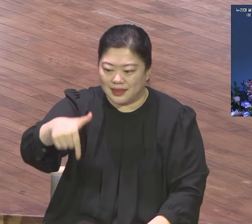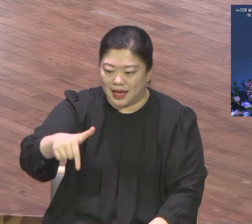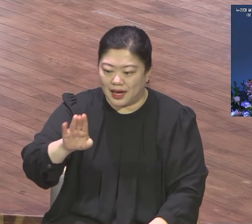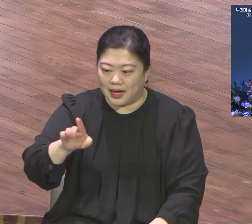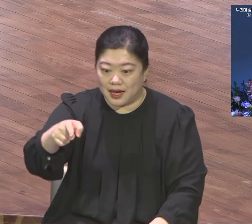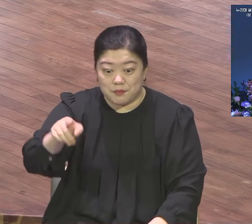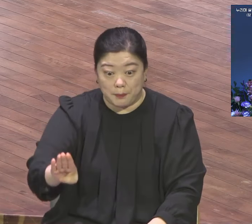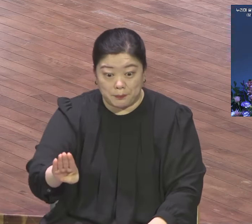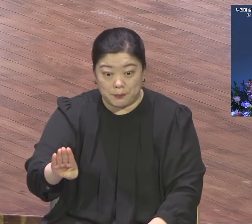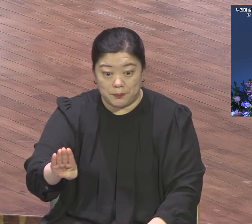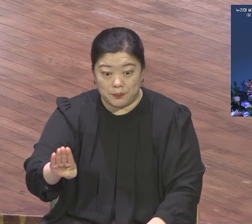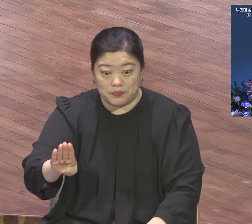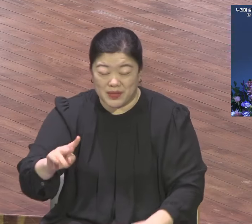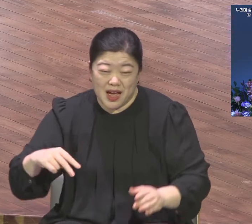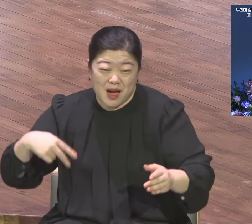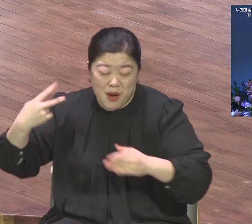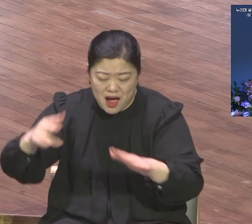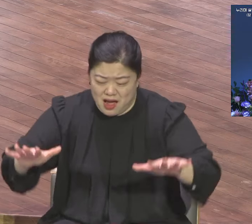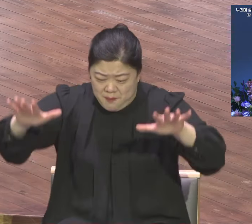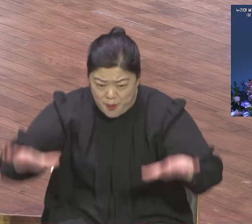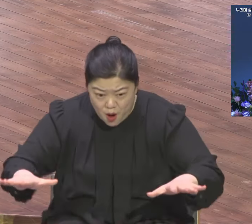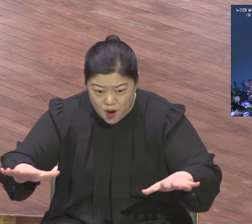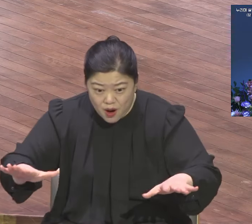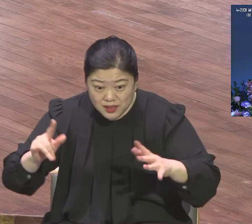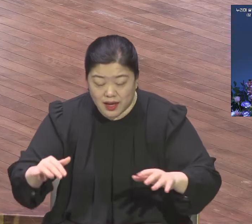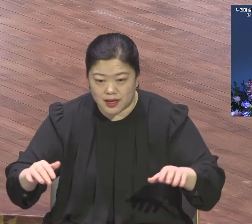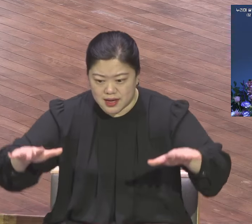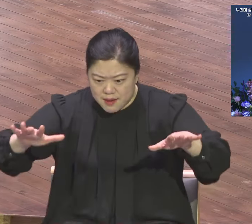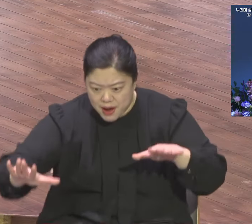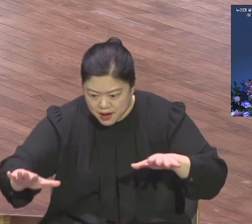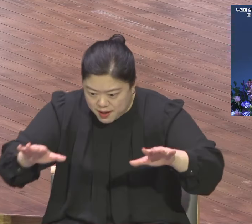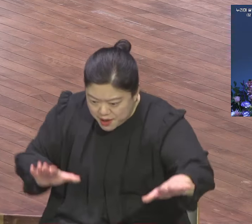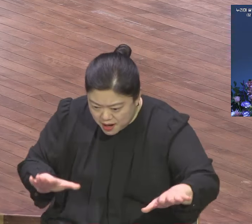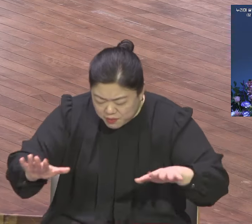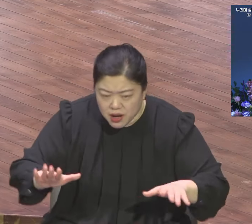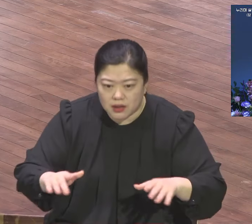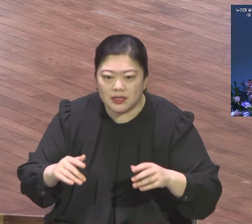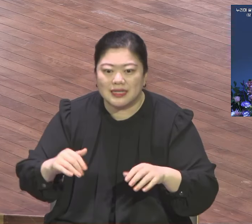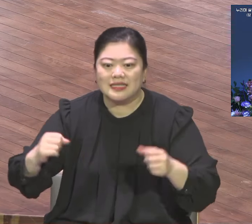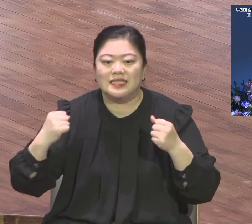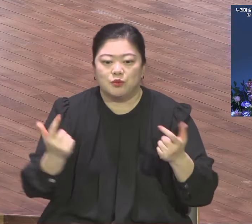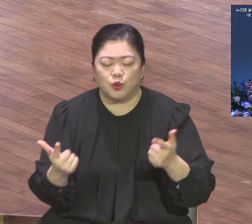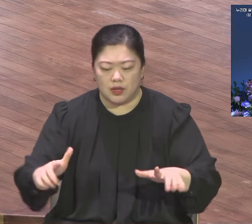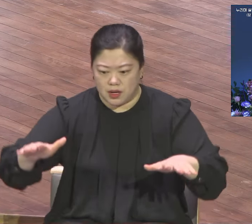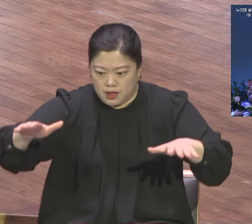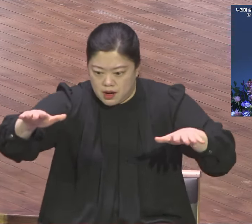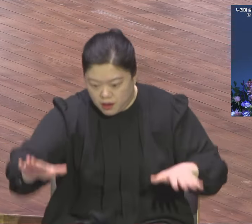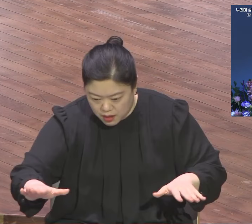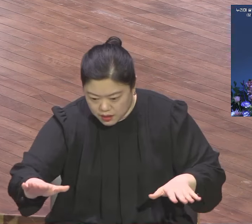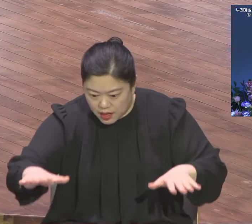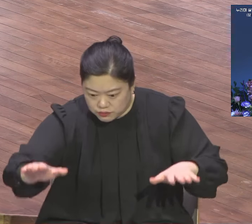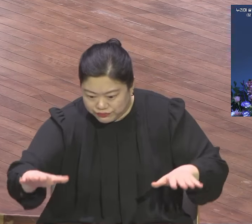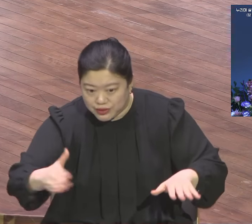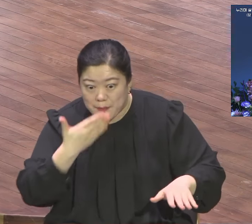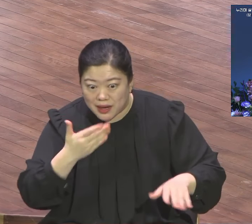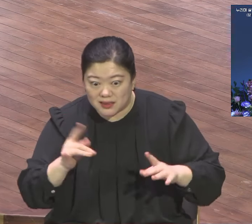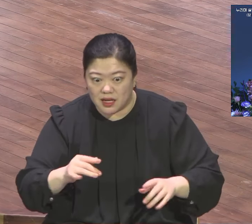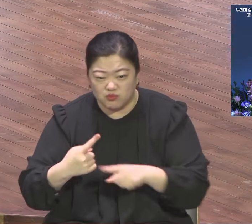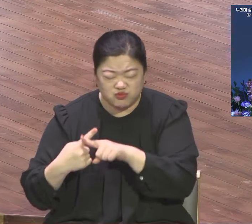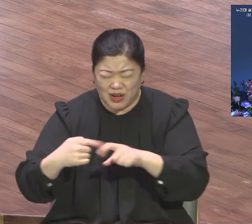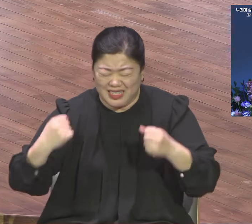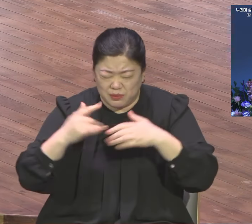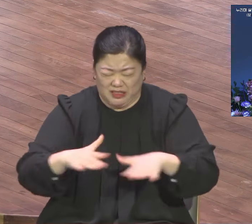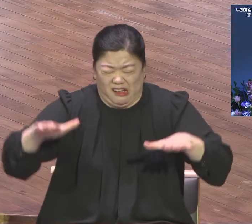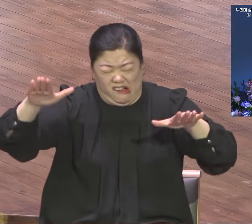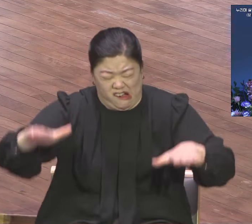안 다치려고 이러니까 크게 다치지 넘어질 때 넘어져버려야 돼요 쏙 넘어져버려야 안